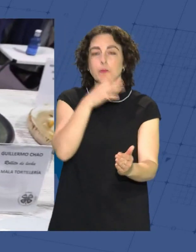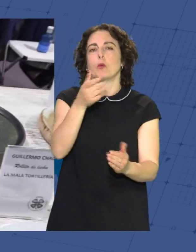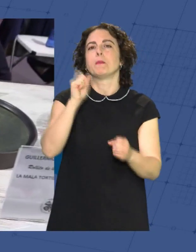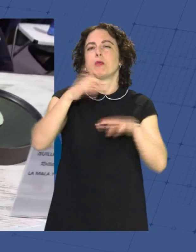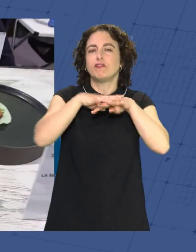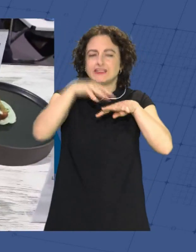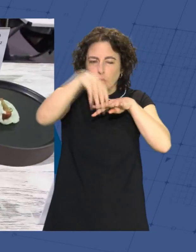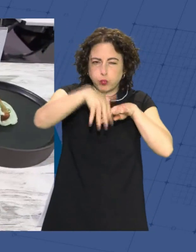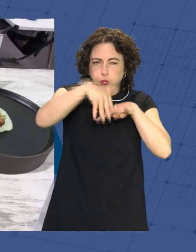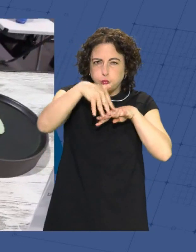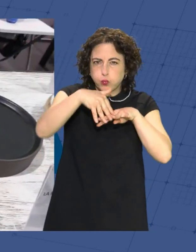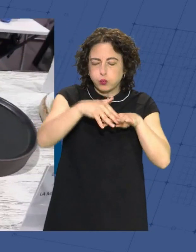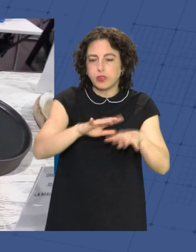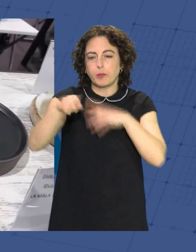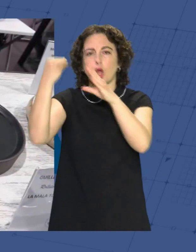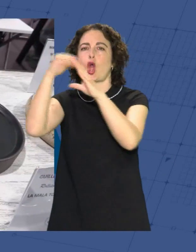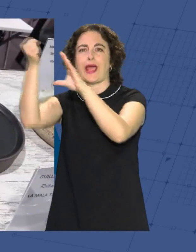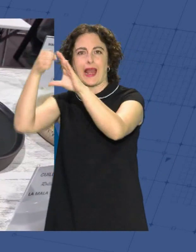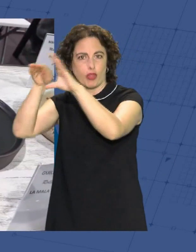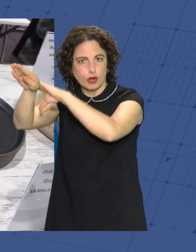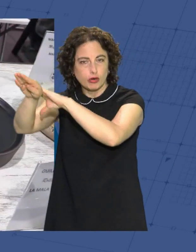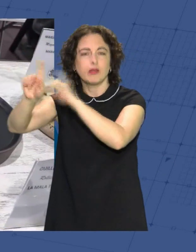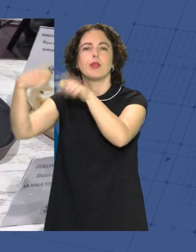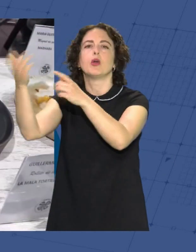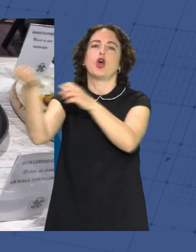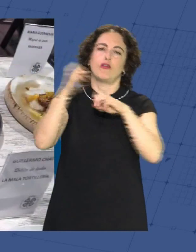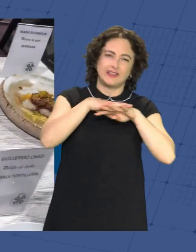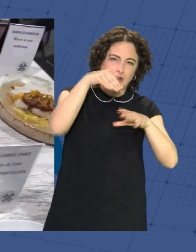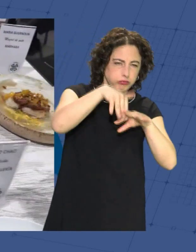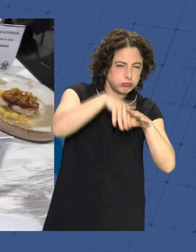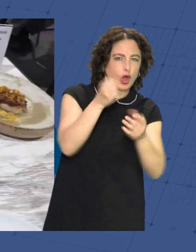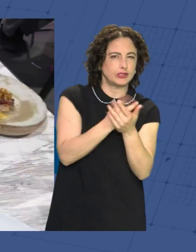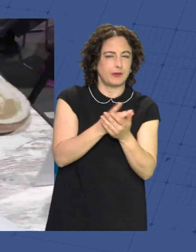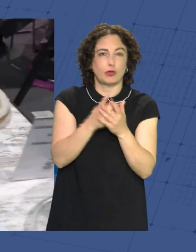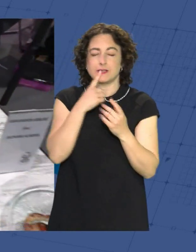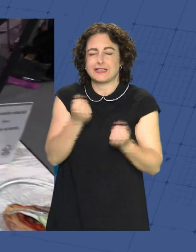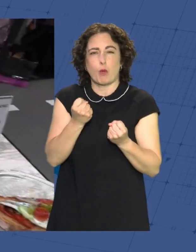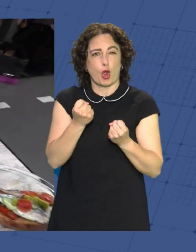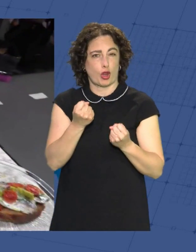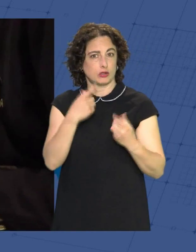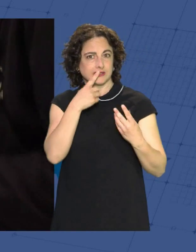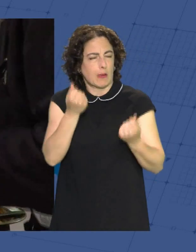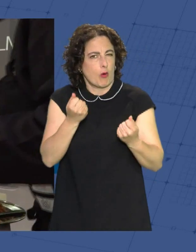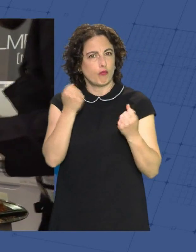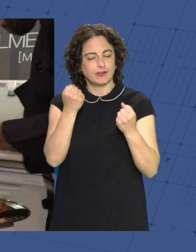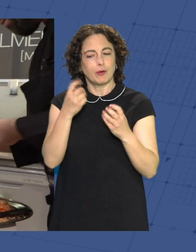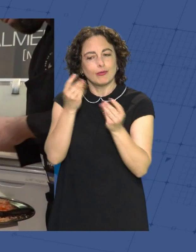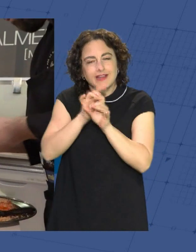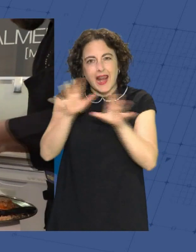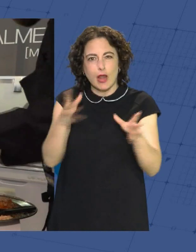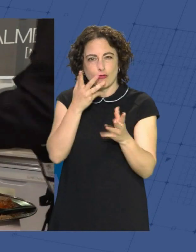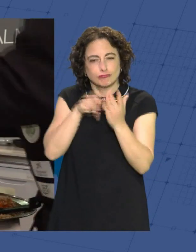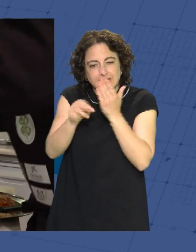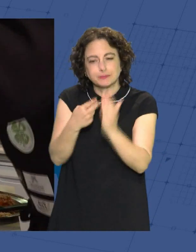filtración y luego lo congelamos y lo volvemos a filtrar por una estameña. Entonces sale una potencia de sabor, pero súper clarificado. La gran final